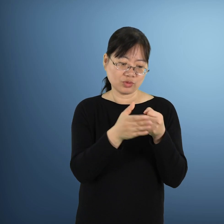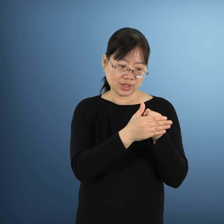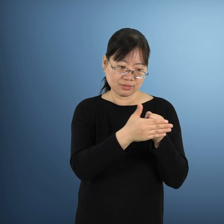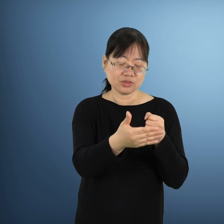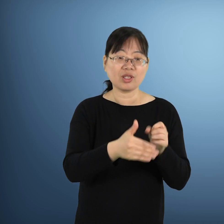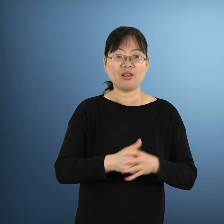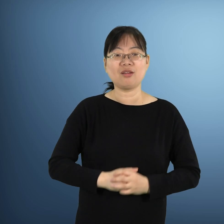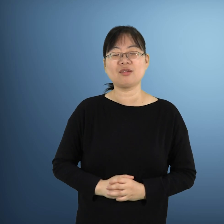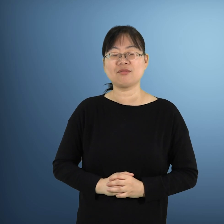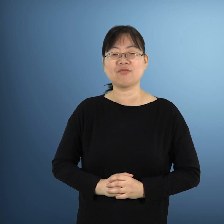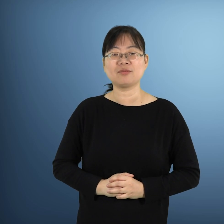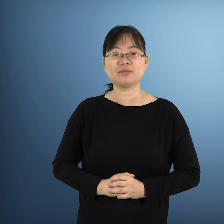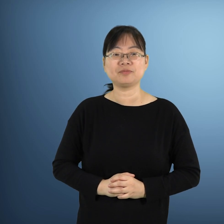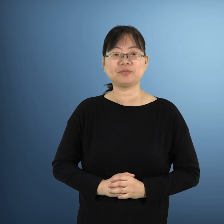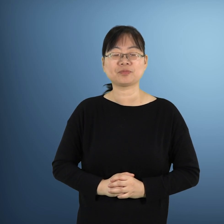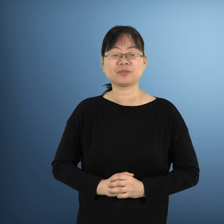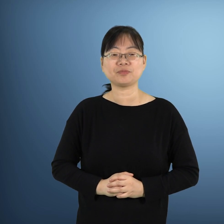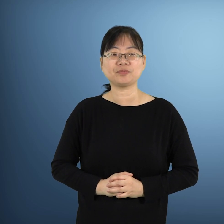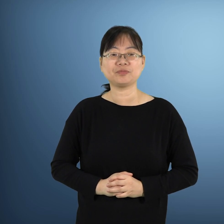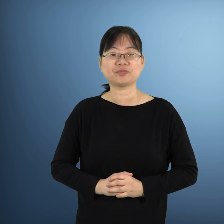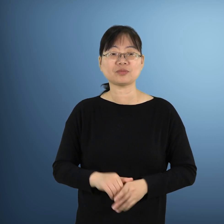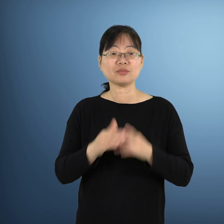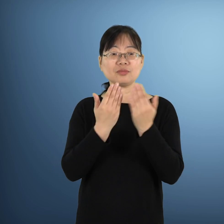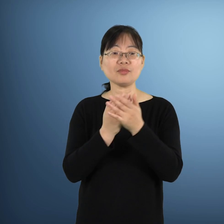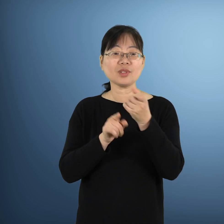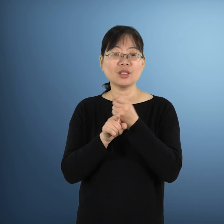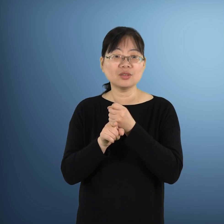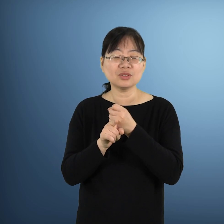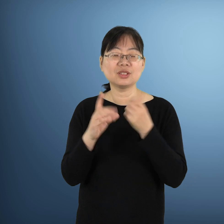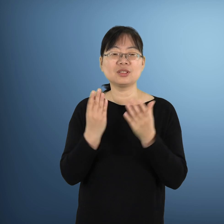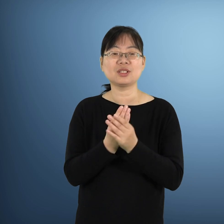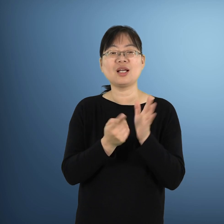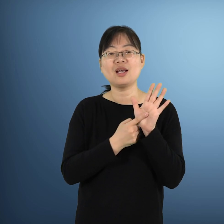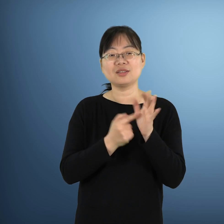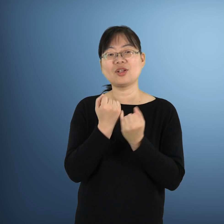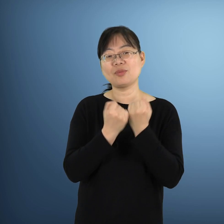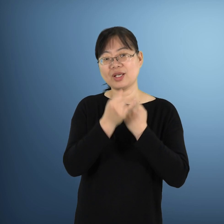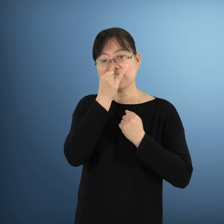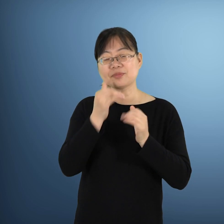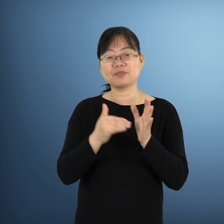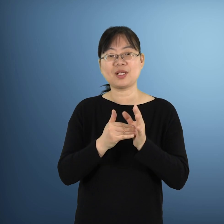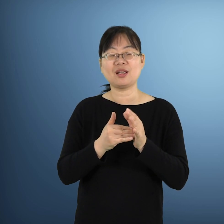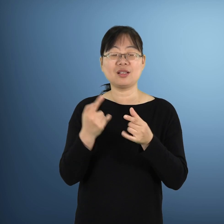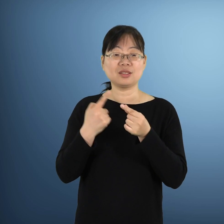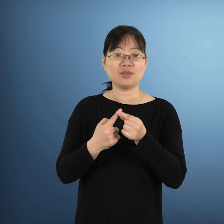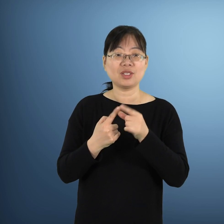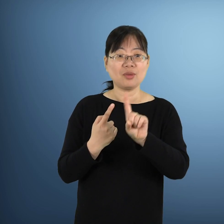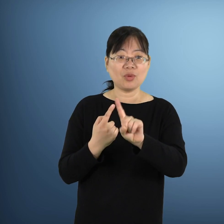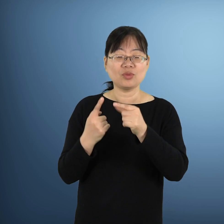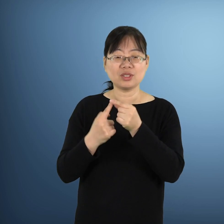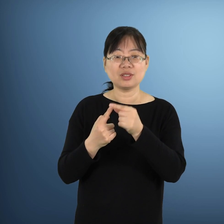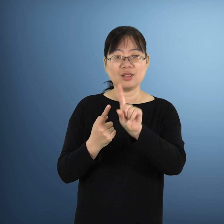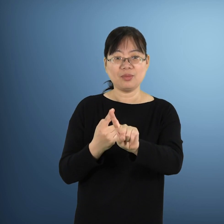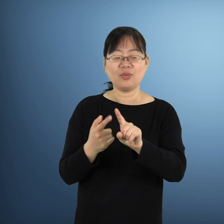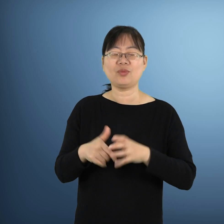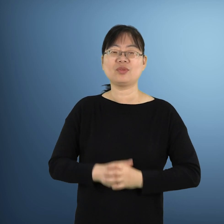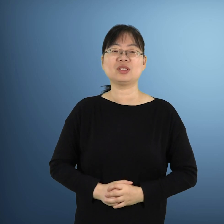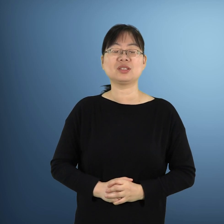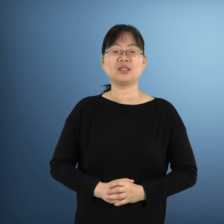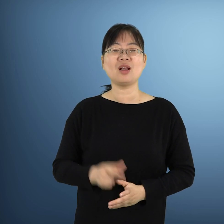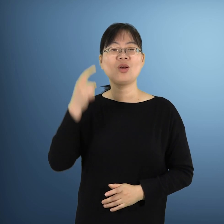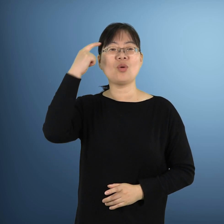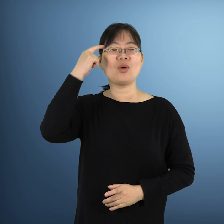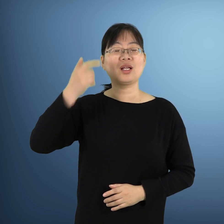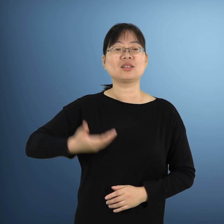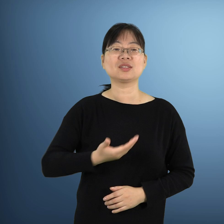위함이니이다. 자, 바로 여기 모든 이유가 다 설명됐어요. 첫째,